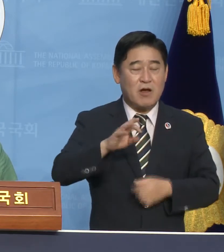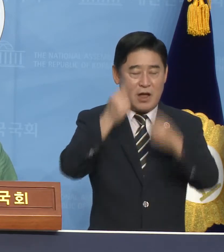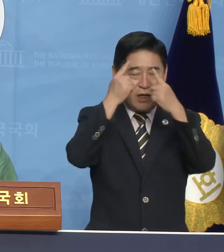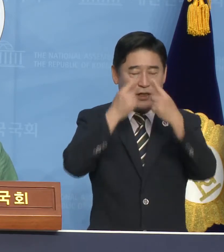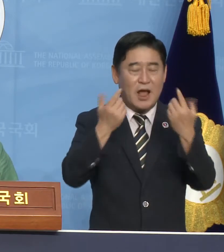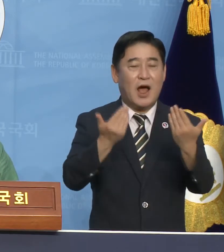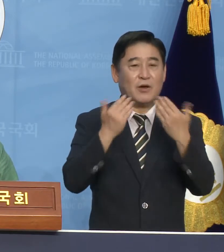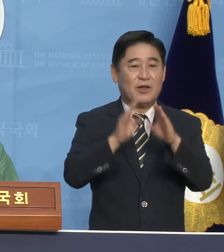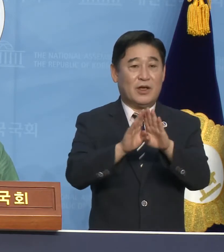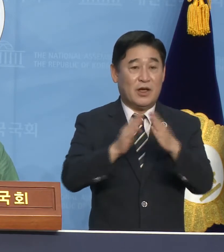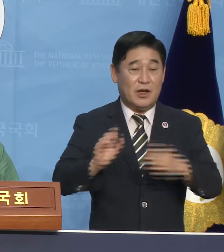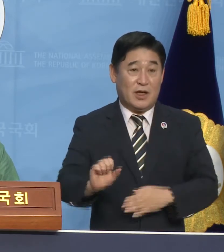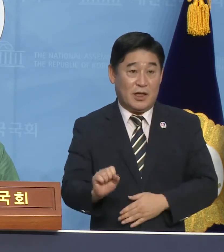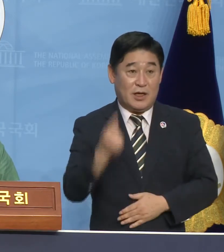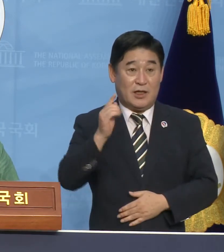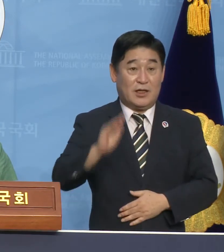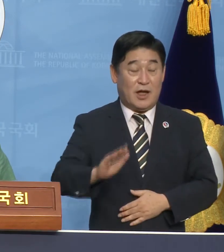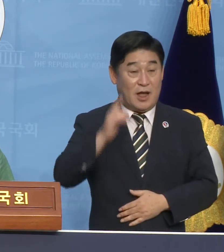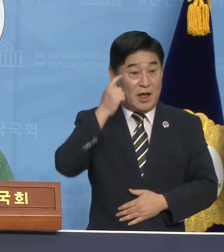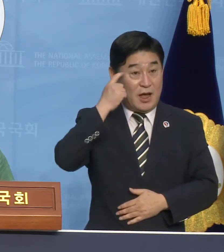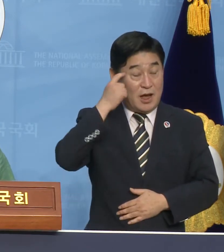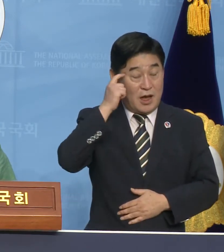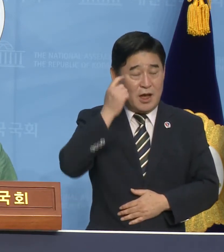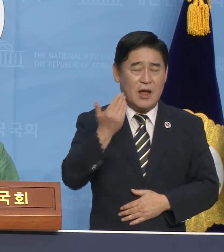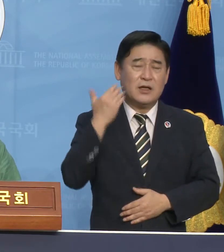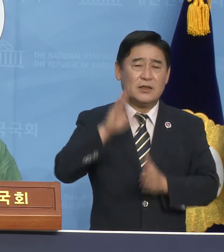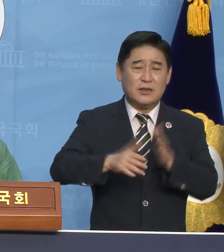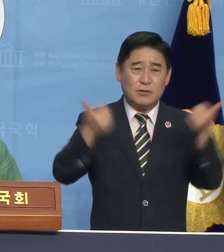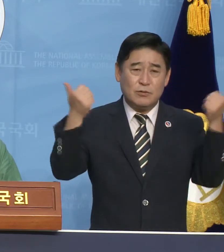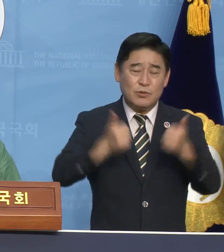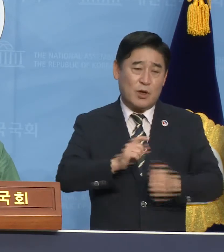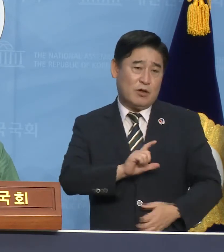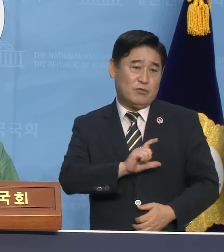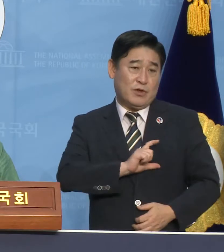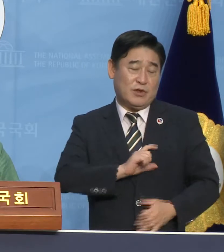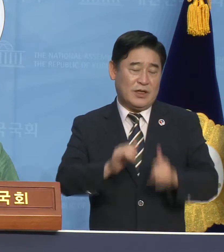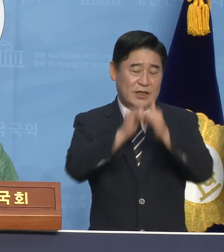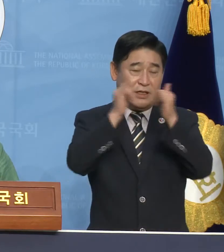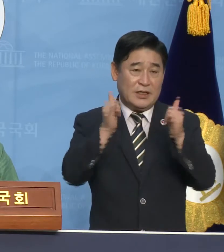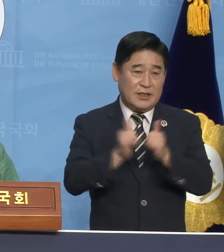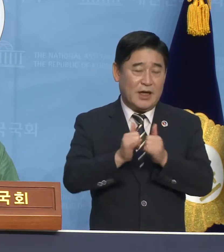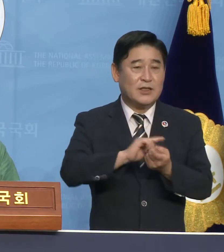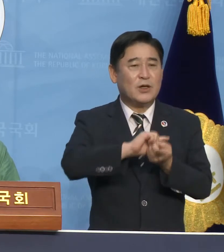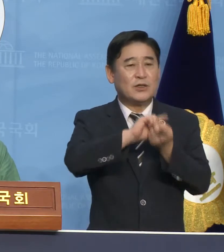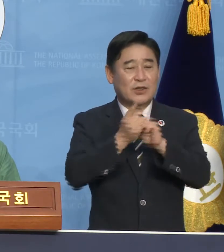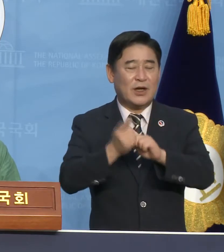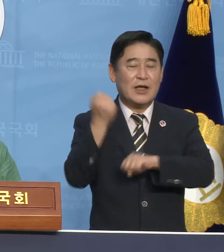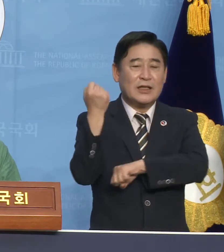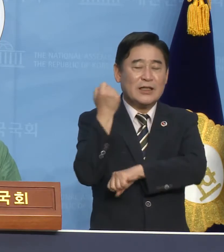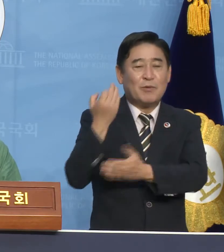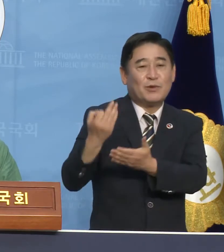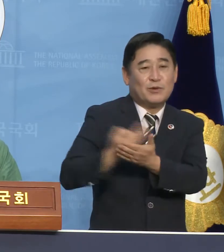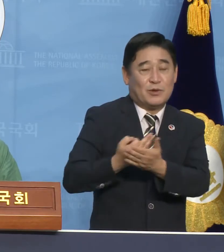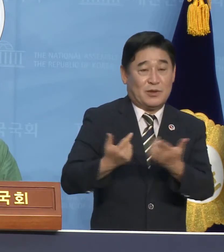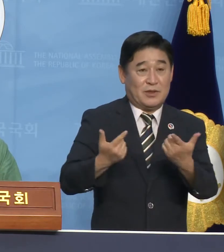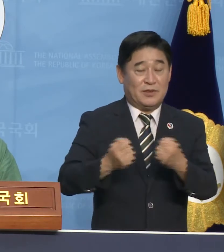열린 것이 계기가 되었다고 생각합니다. 당시 총회의 주제는 사회적 생태적 전환과 기본소득이었습니다.